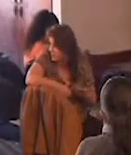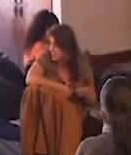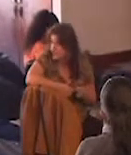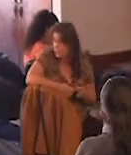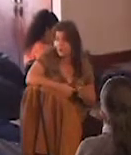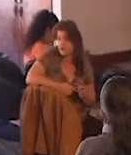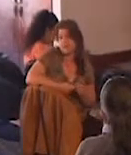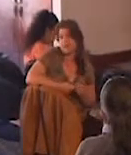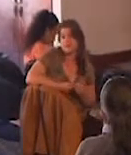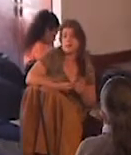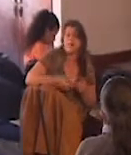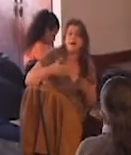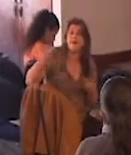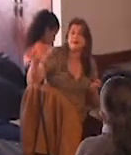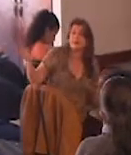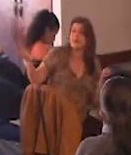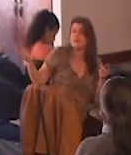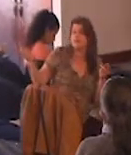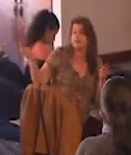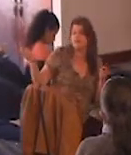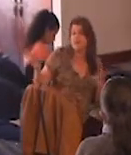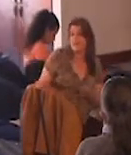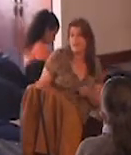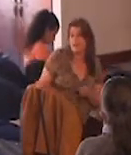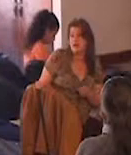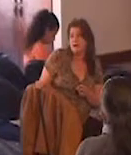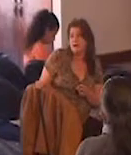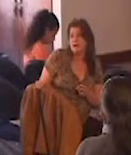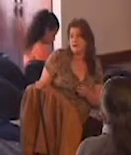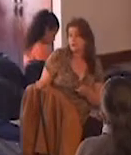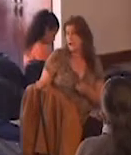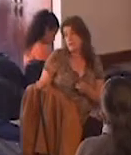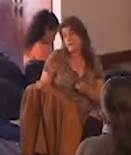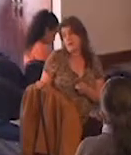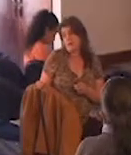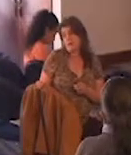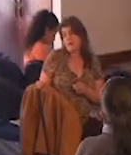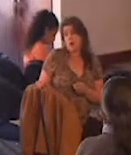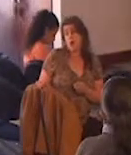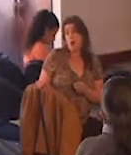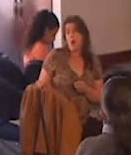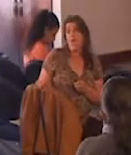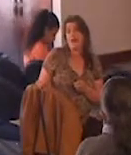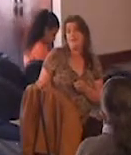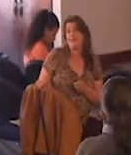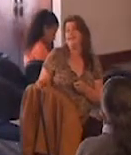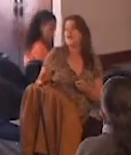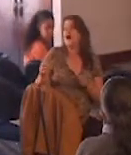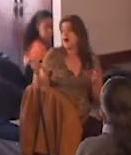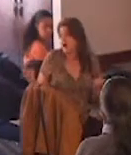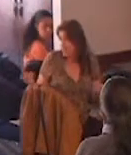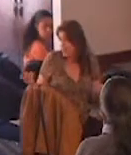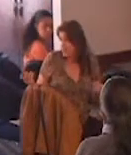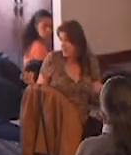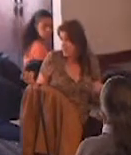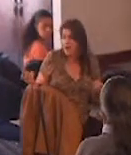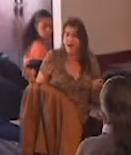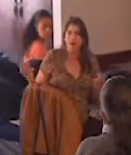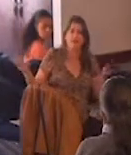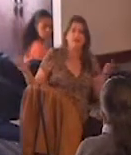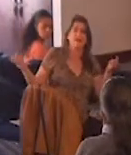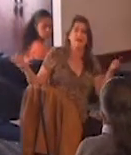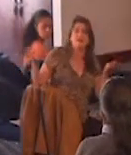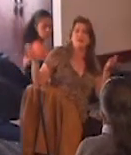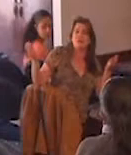autovalidación, está en la autoestima, porque antes le decían, ve Rafael, saluda a la tía. Entonces ahora llega y le dice, oh, a